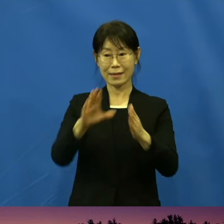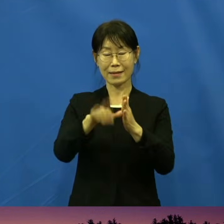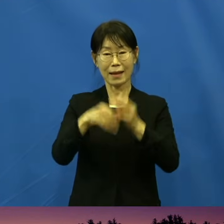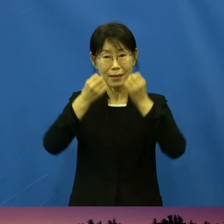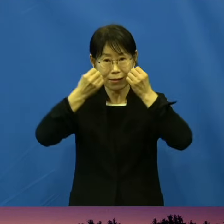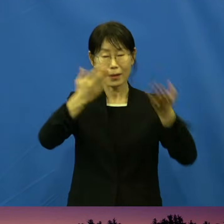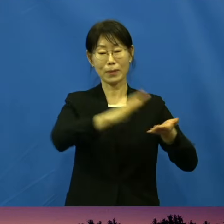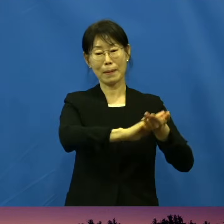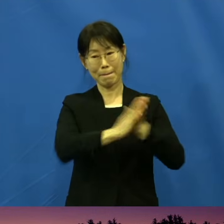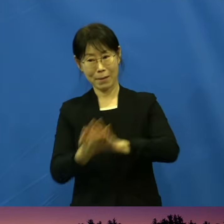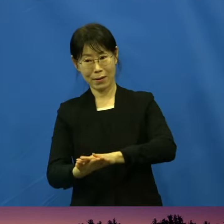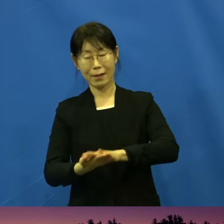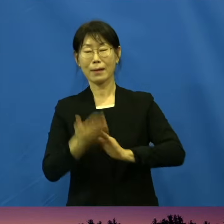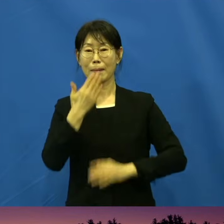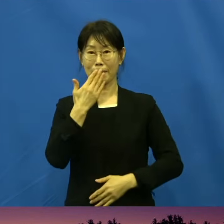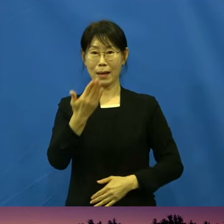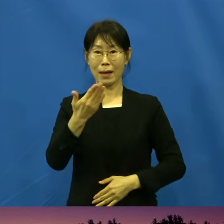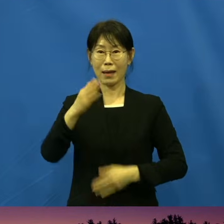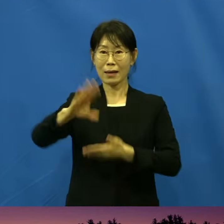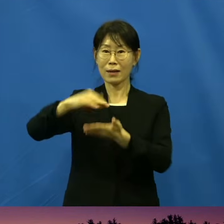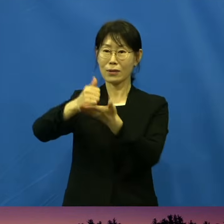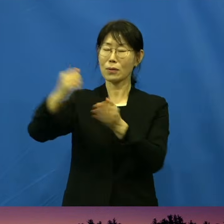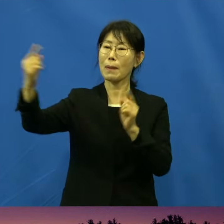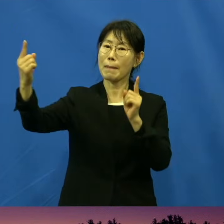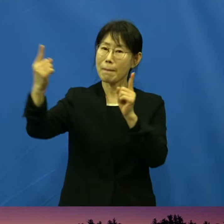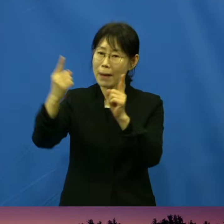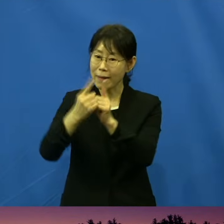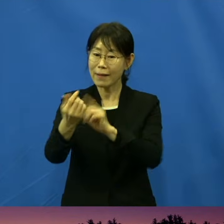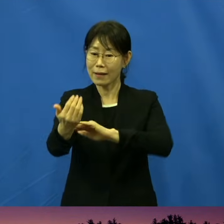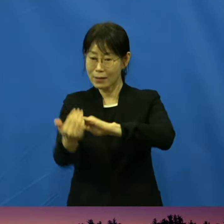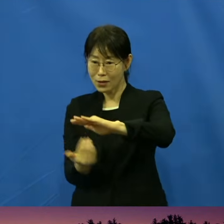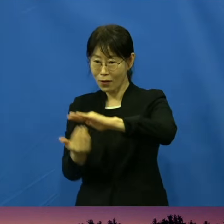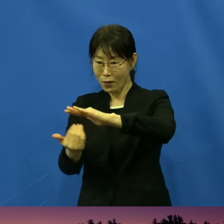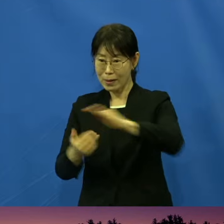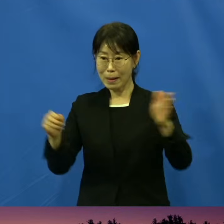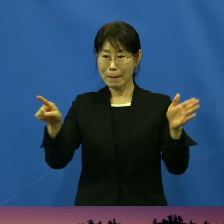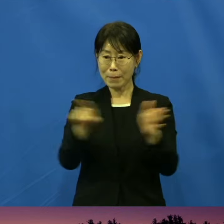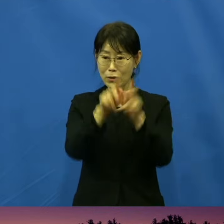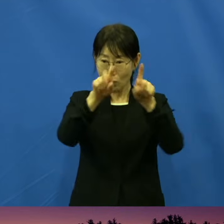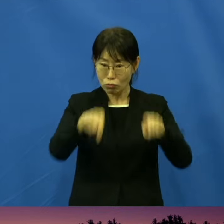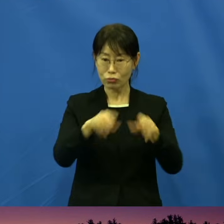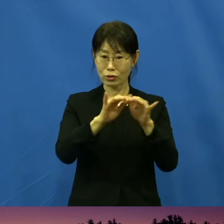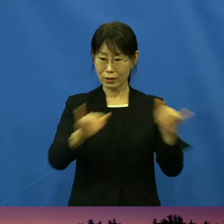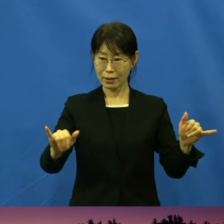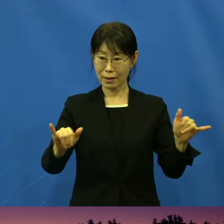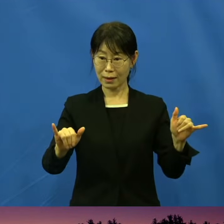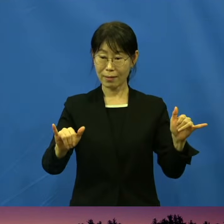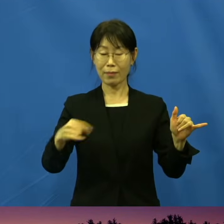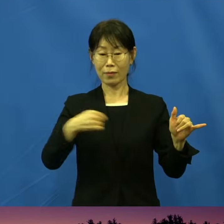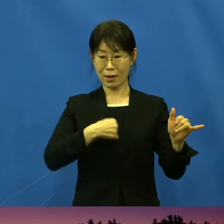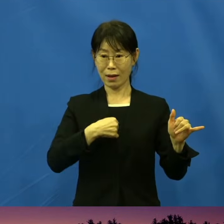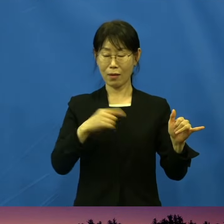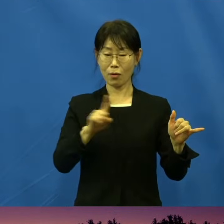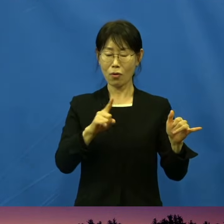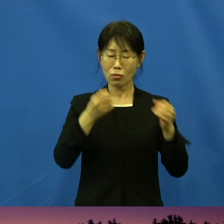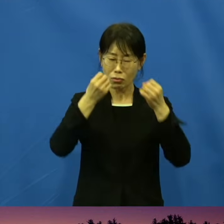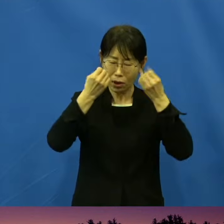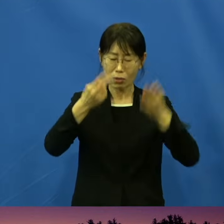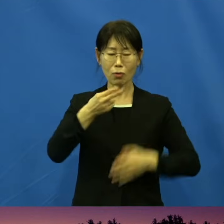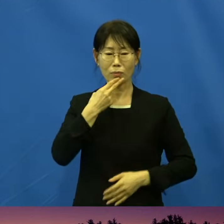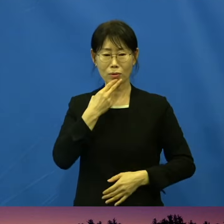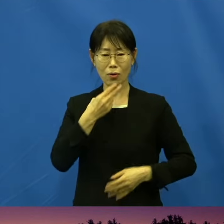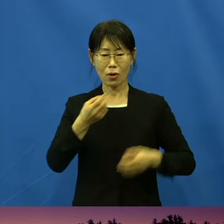않으면 그리스도를 만나기 이전에는 우리의 삶에 어떤 것도 새롭지 않아요. 새